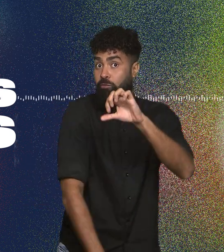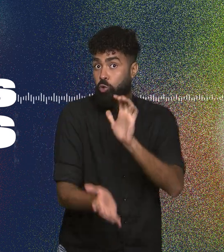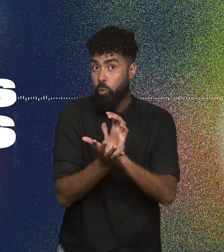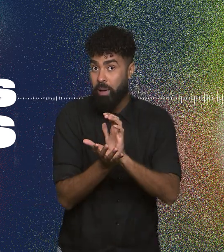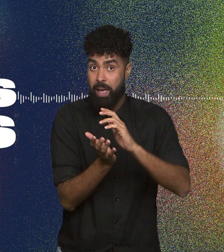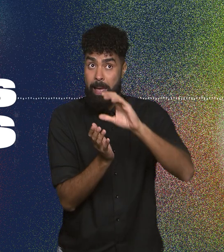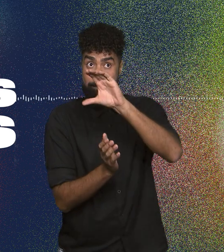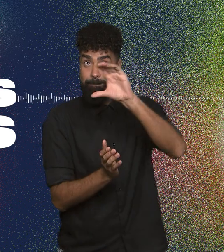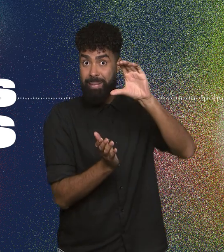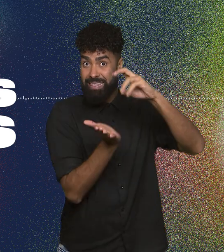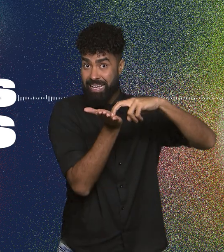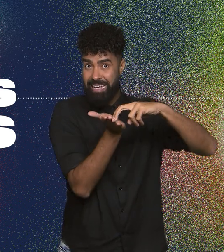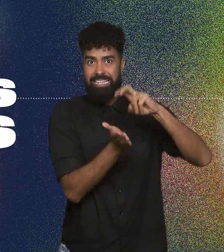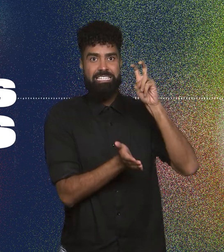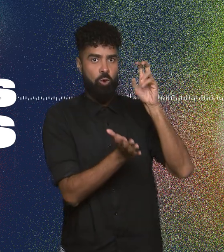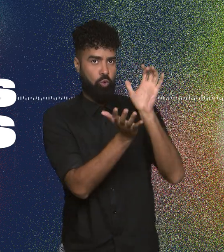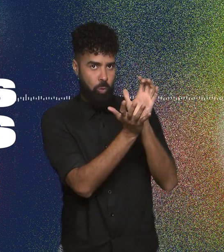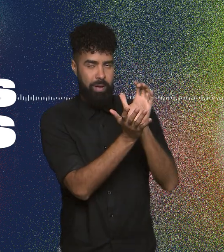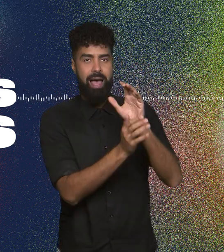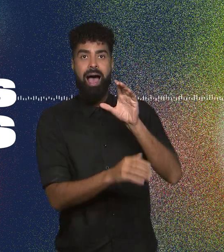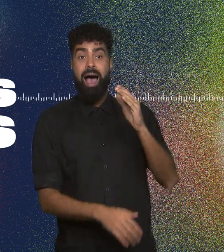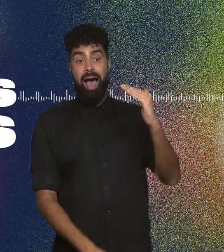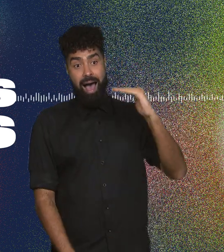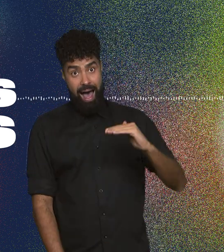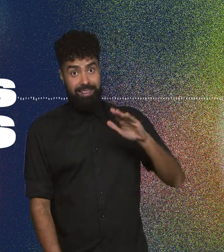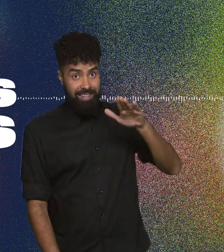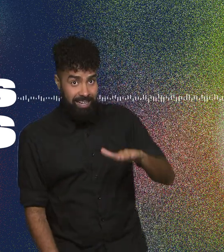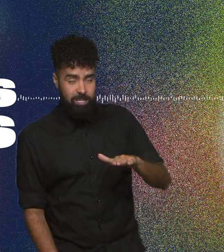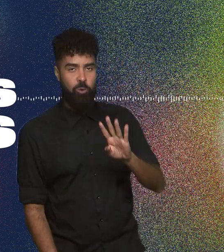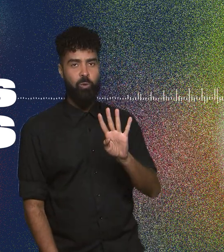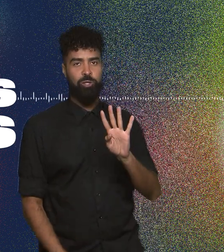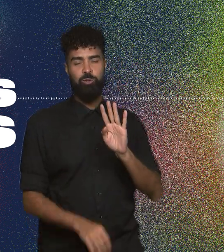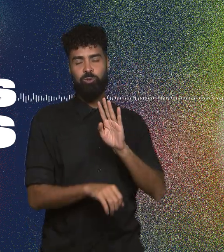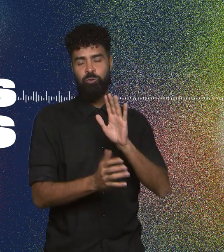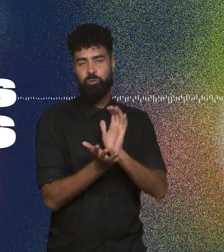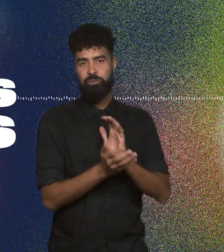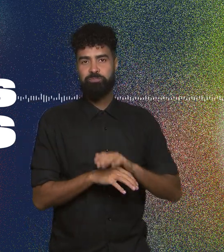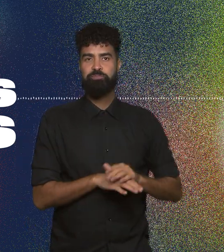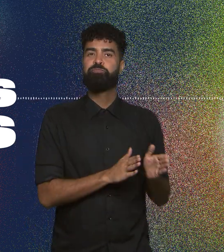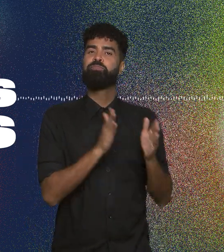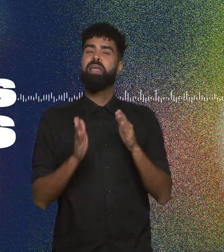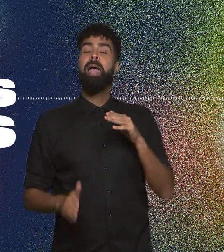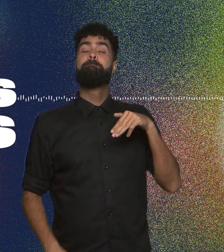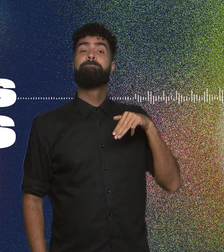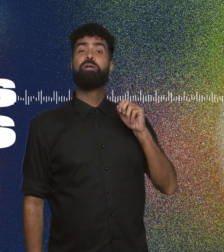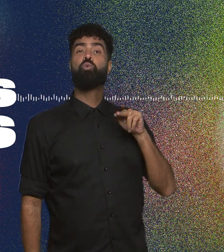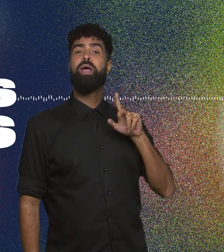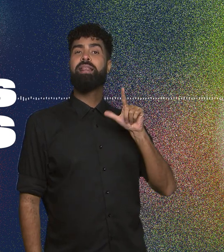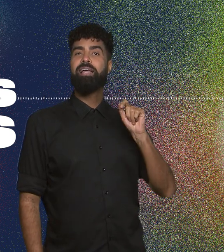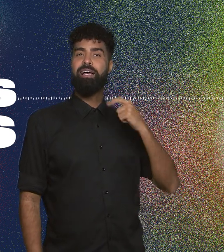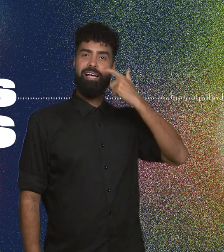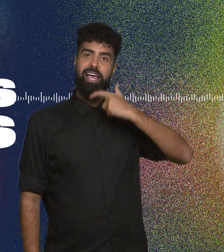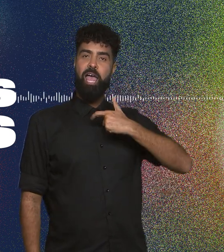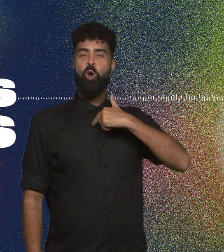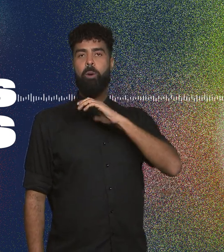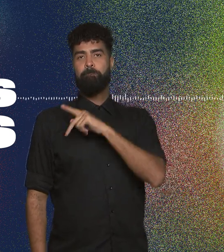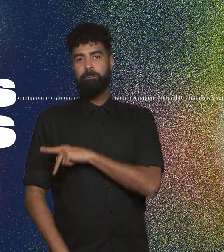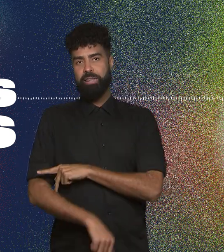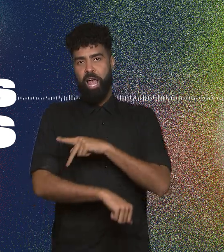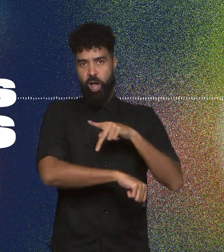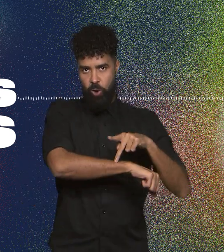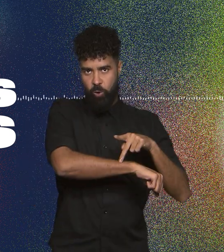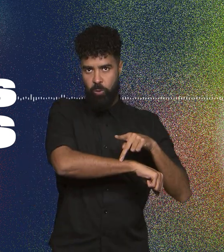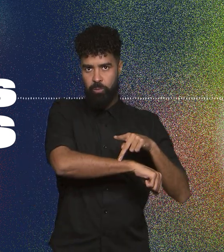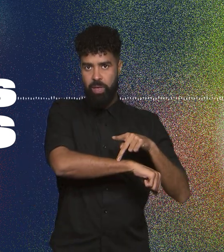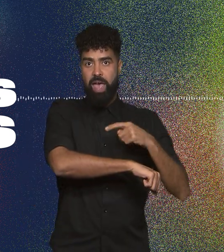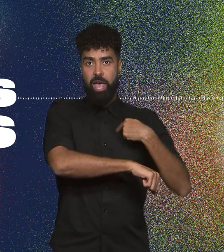parte da manhã e 4 na parte da tarde. Meu nome é Manuela Monteiro, meu cargo é pedagoga. Minha função no SOEP é